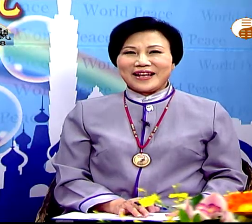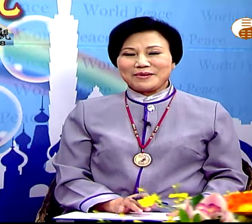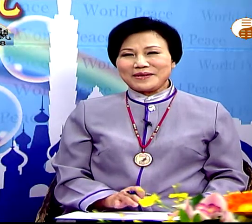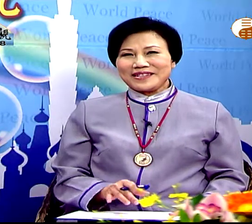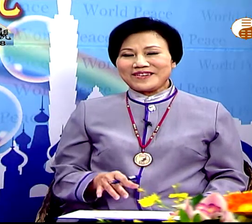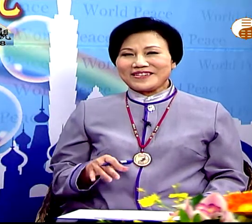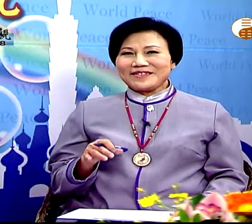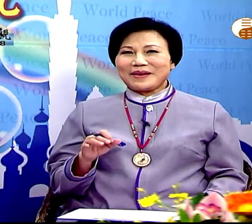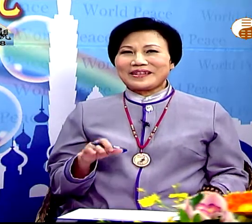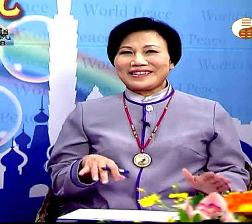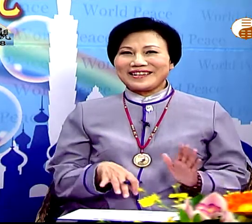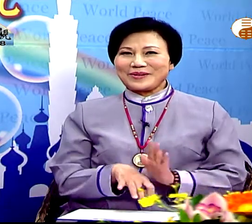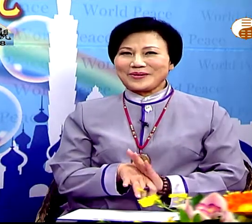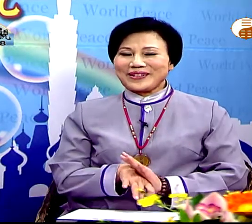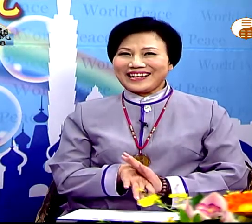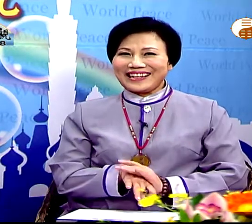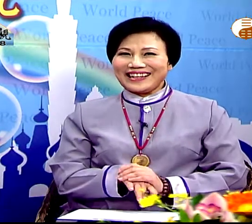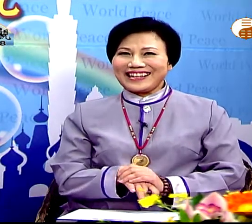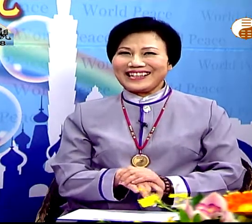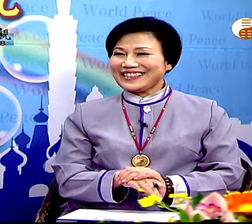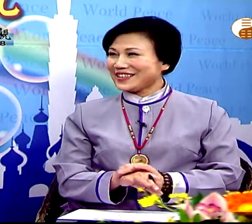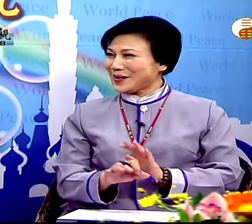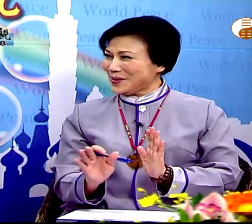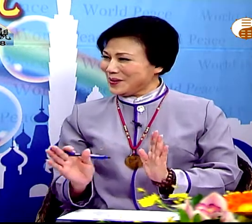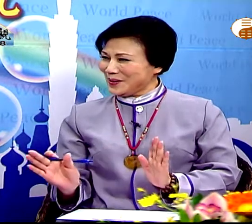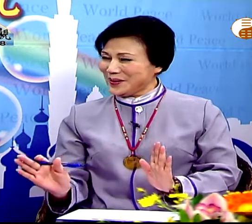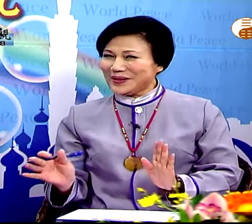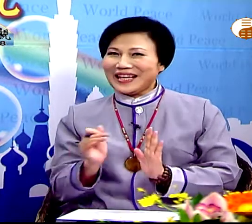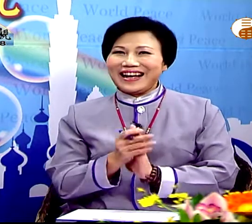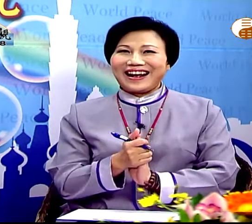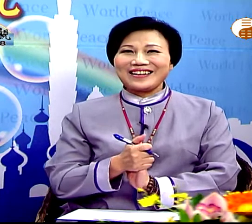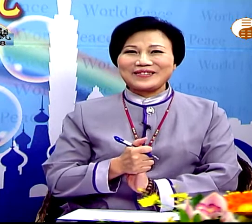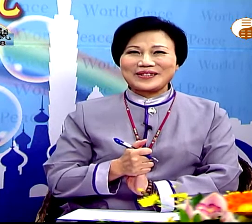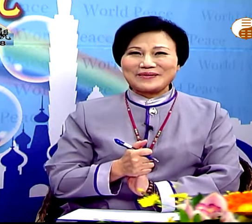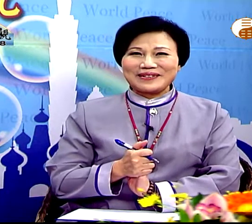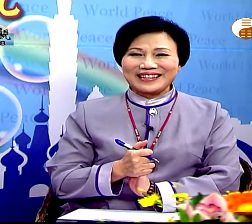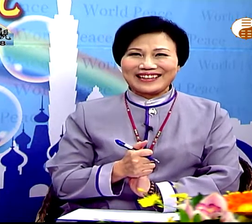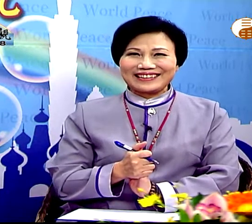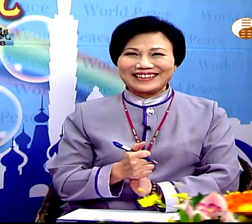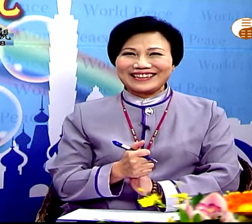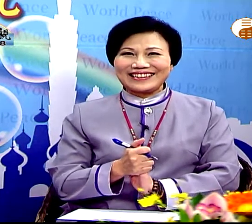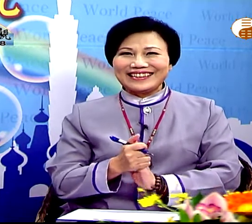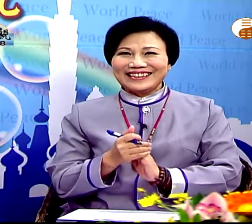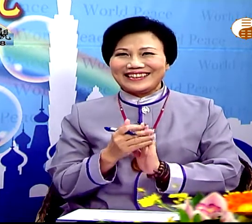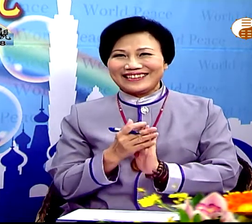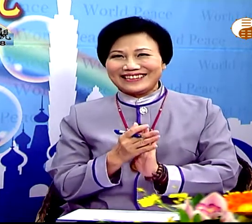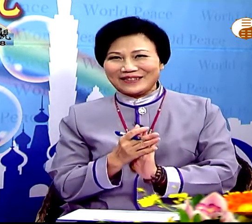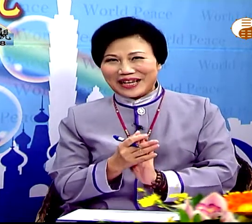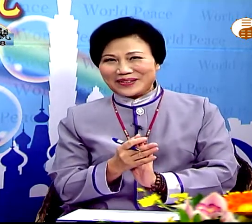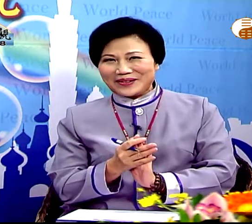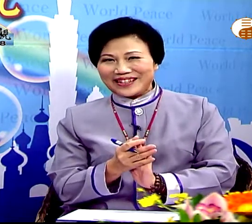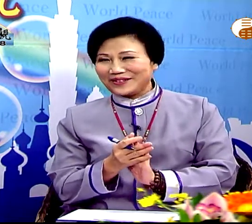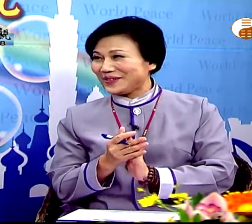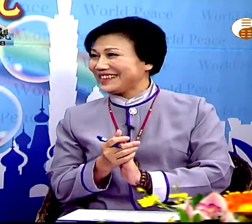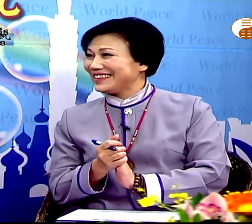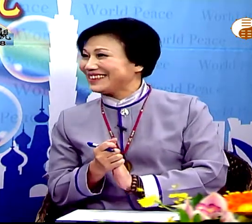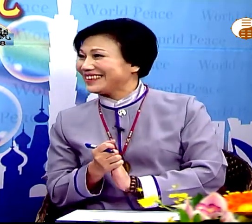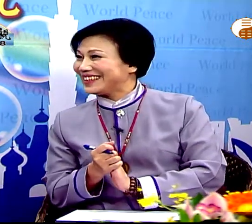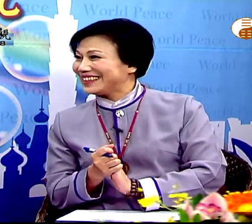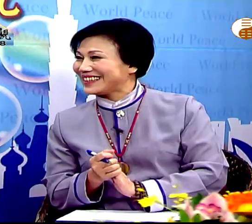来我们施老师表演的口语呢， 手语 还有这么样的有感觉有意义哈、嗯、然